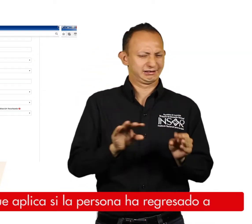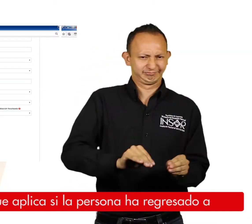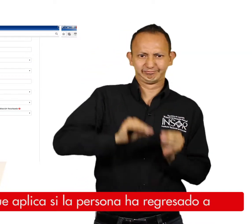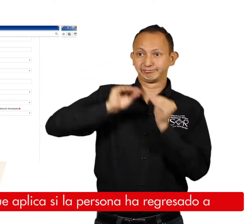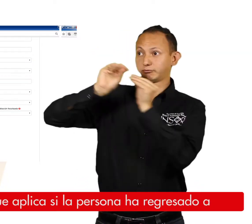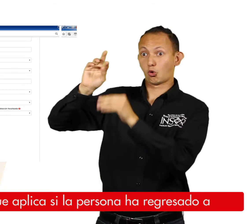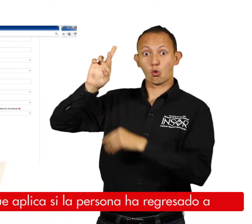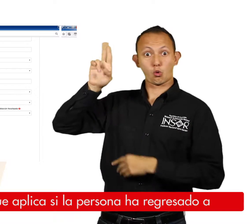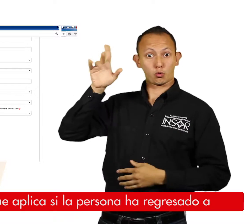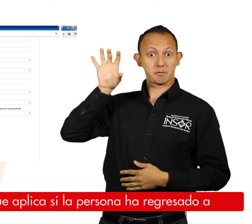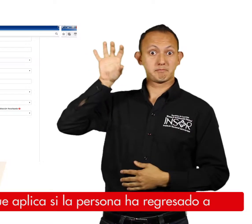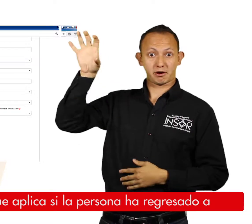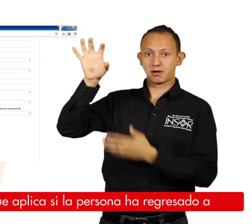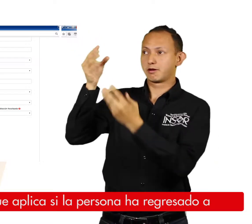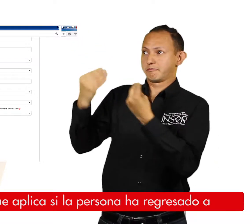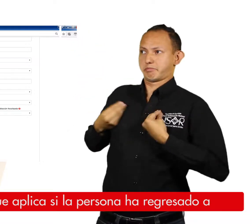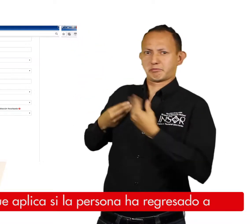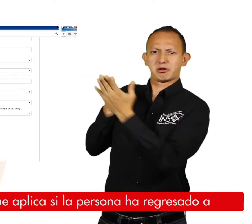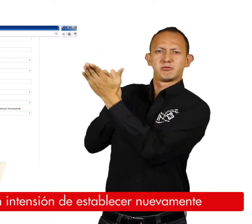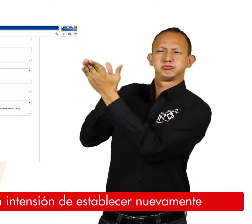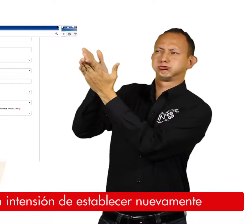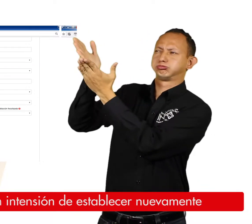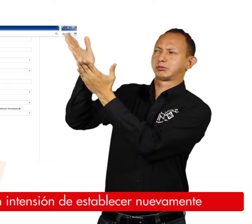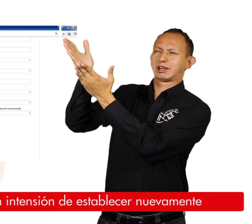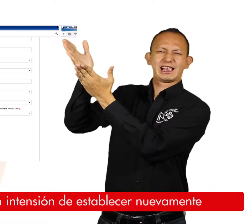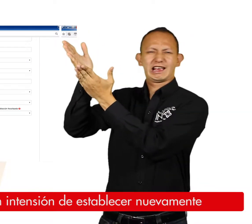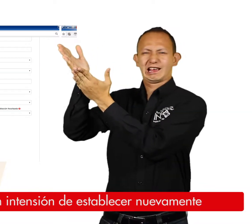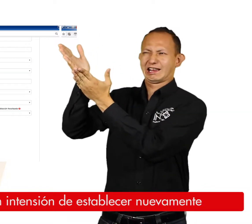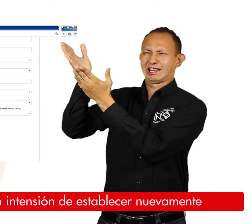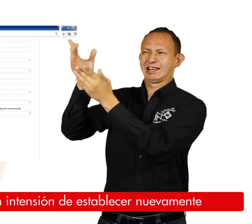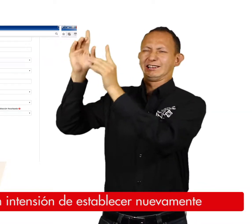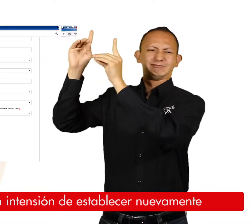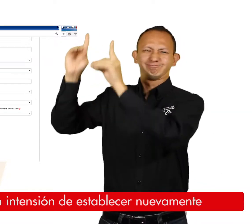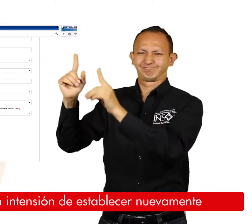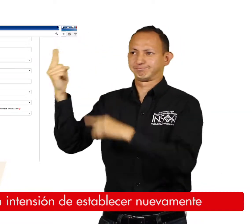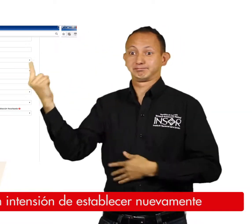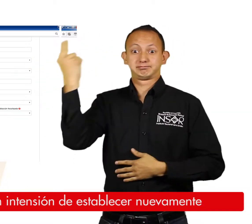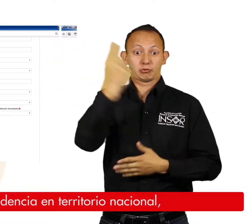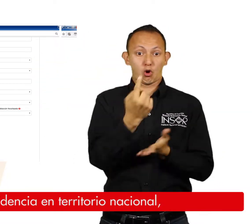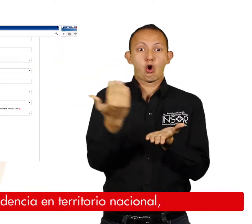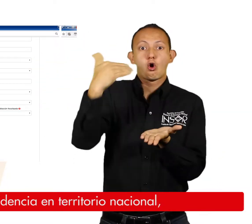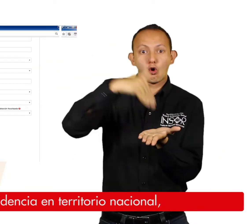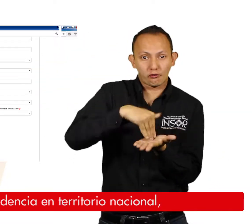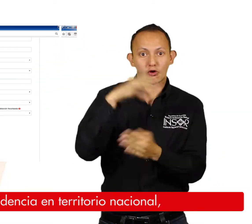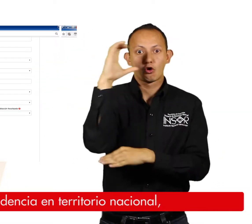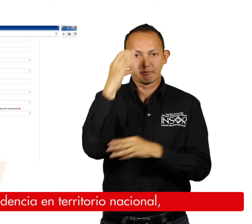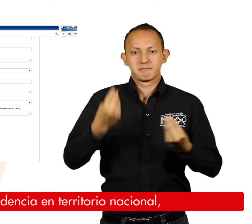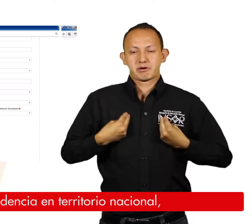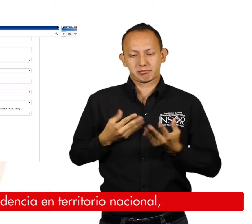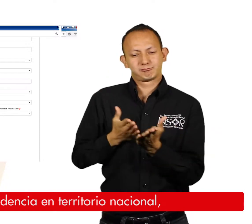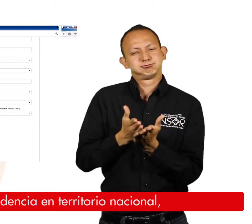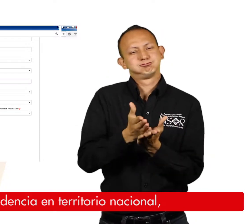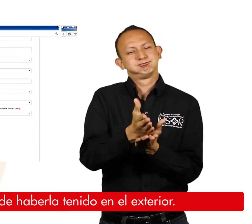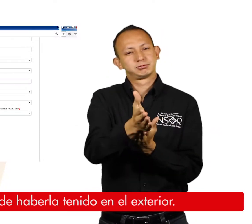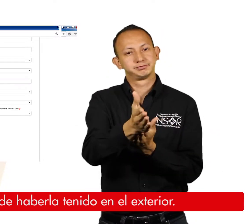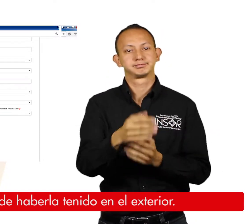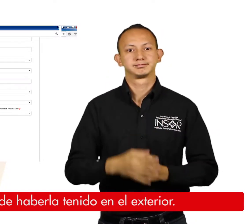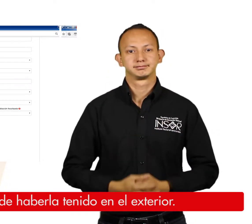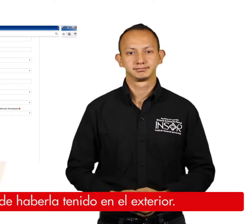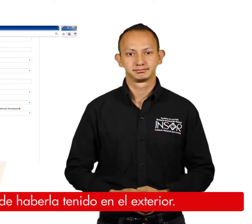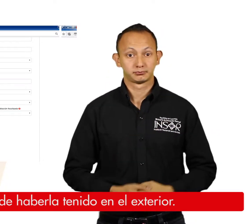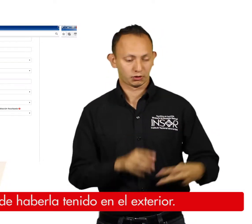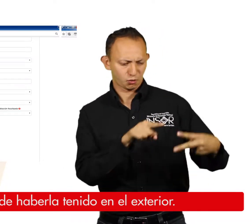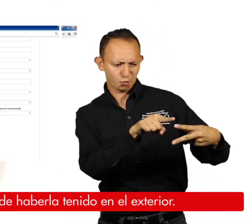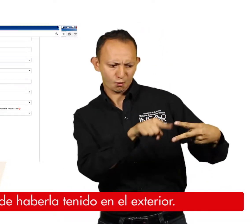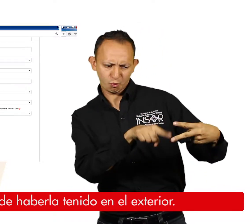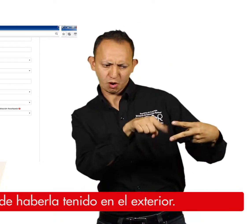o retornado, que aplica si la persona ha regresado a Colombia con intención de establecer nuevamente su residencia en territorio nacional después de